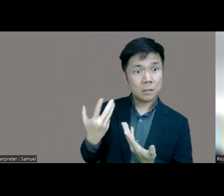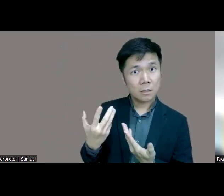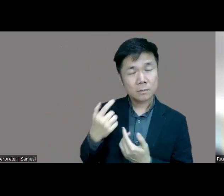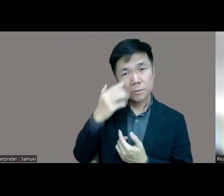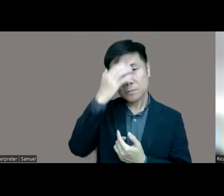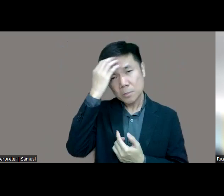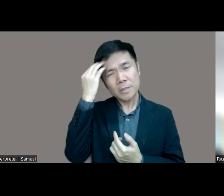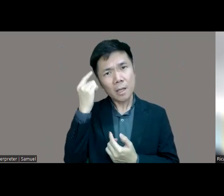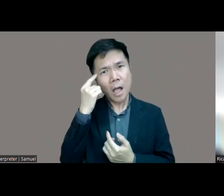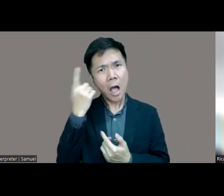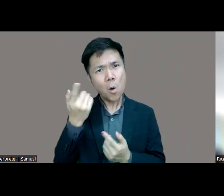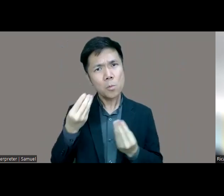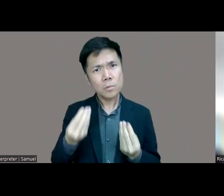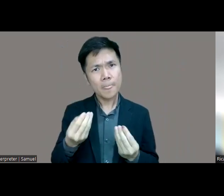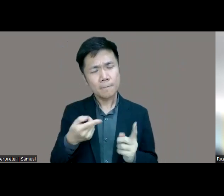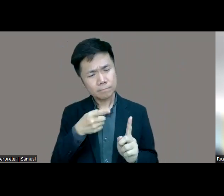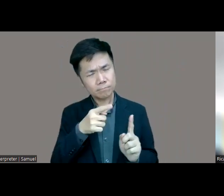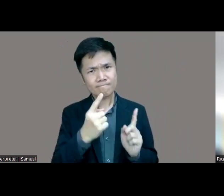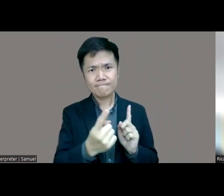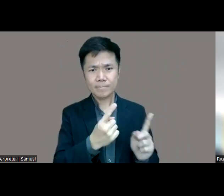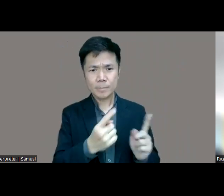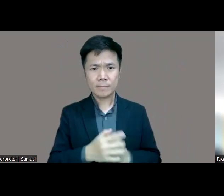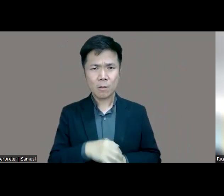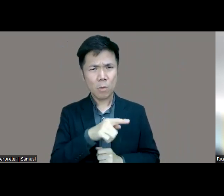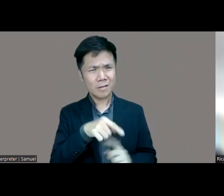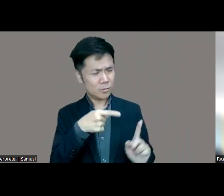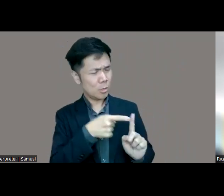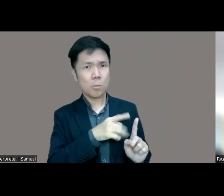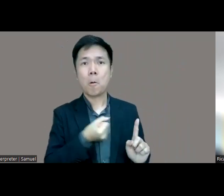Alors, la plupart des cas sont en attente,